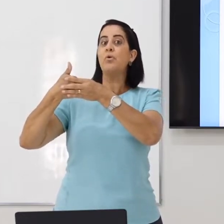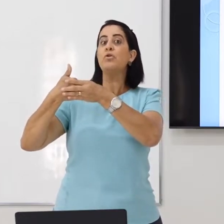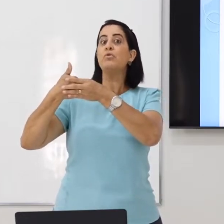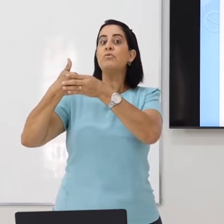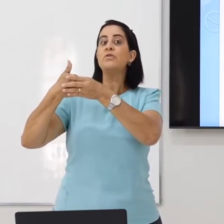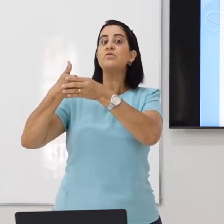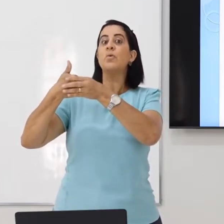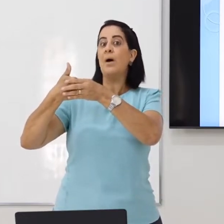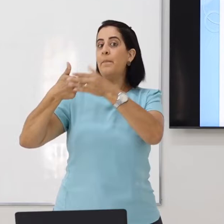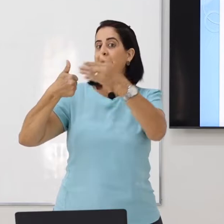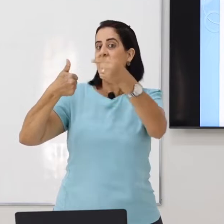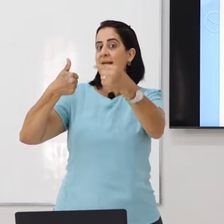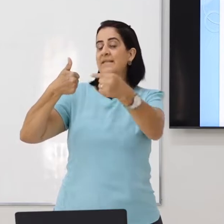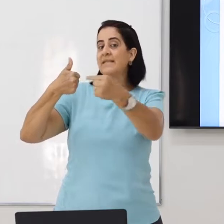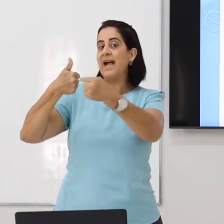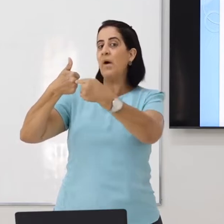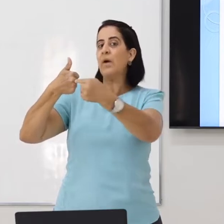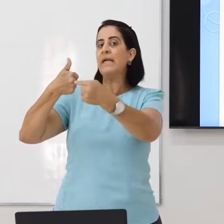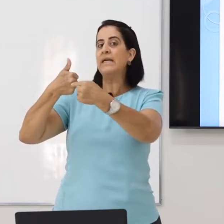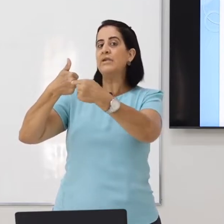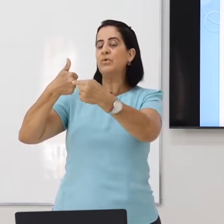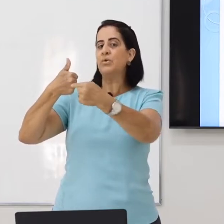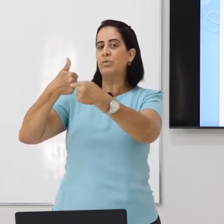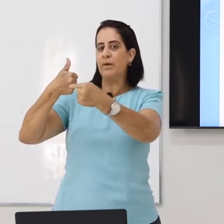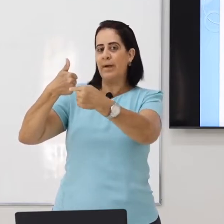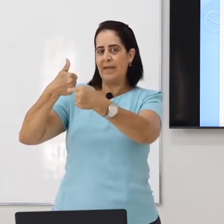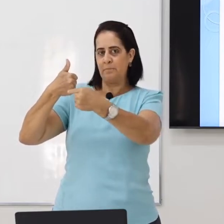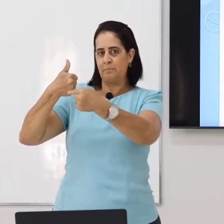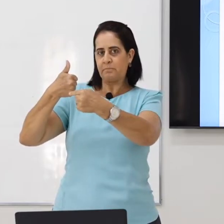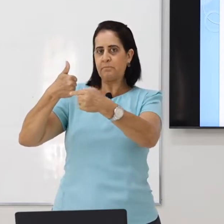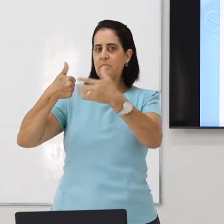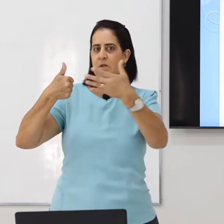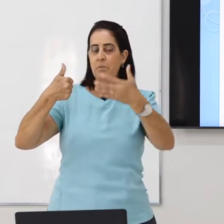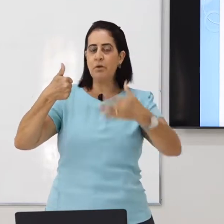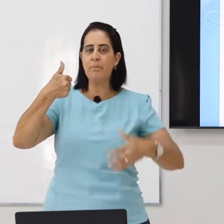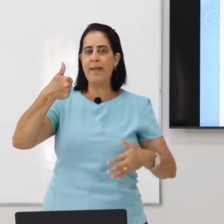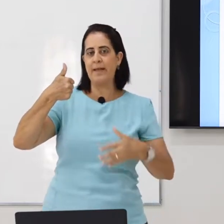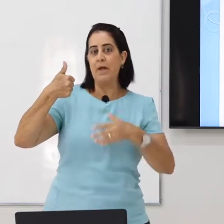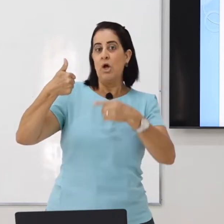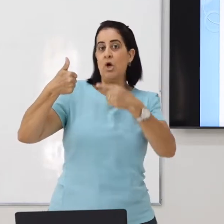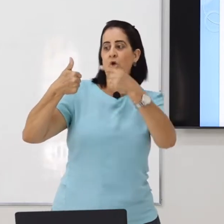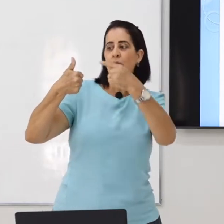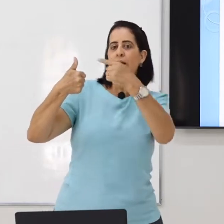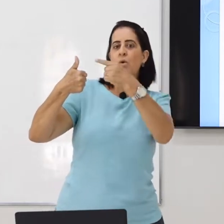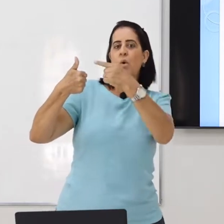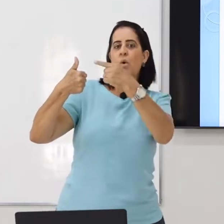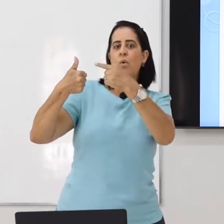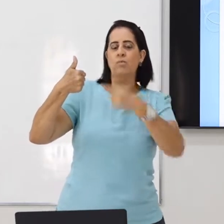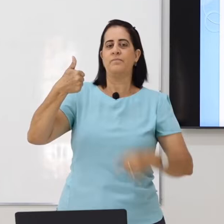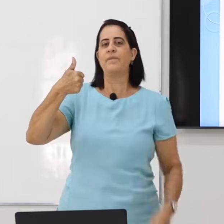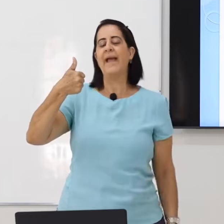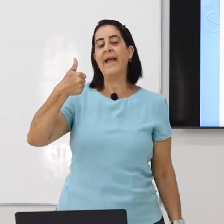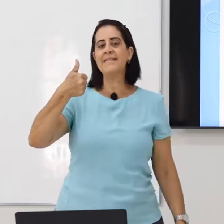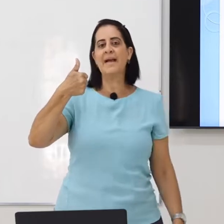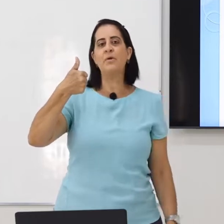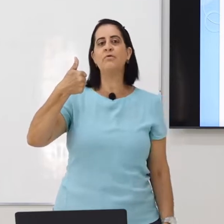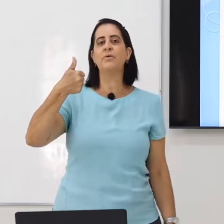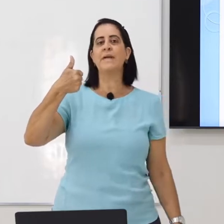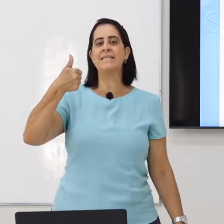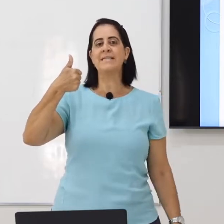muito visual para quem está olhando o número aí. Muito bem. Número 1. Essa é a configuração